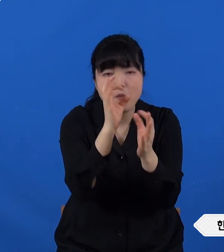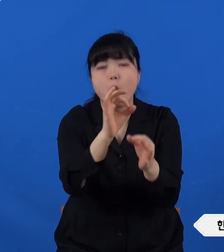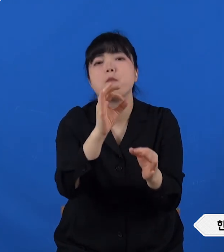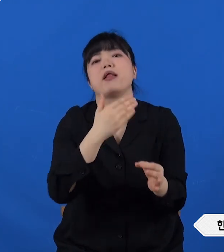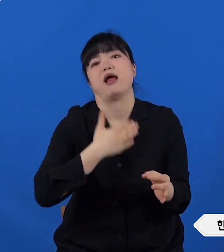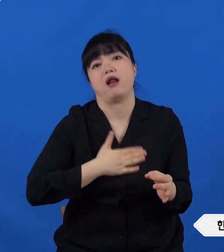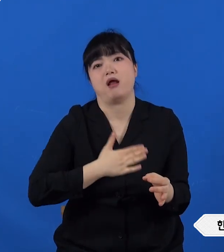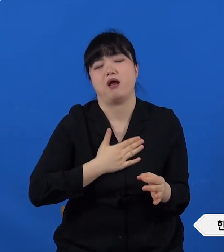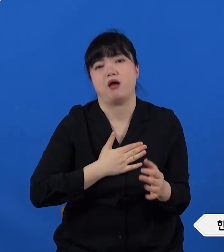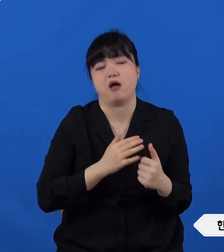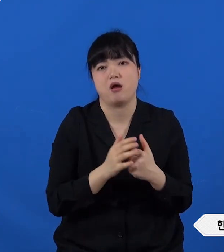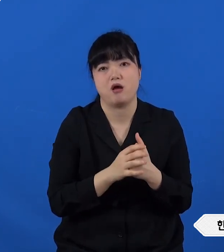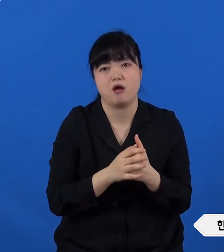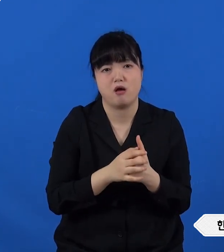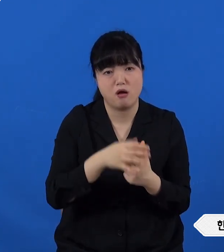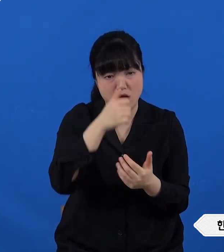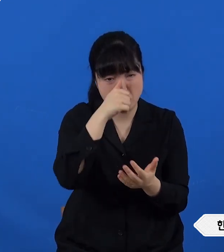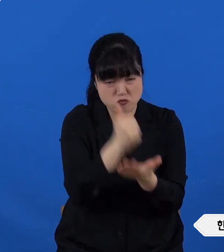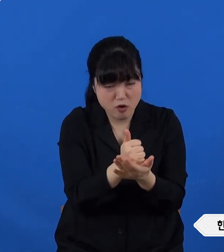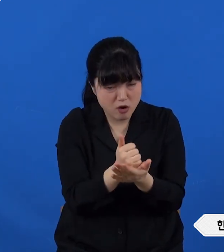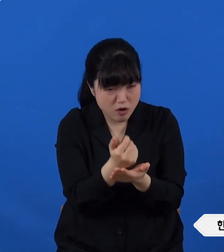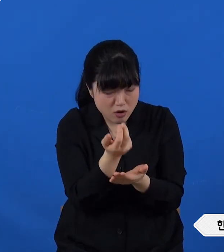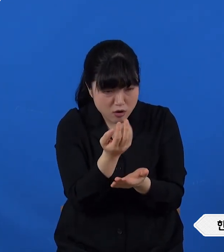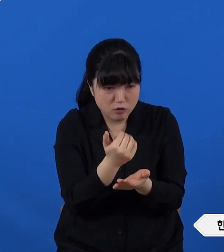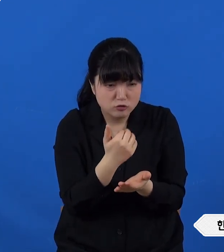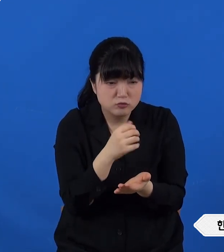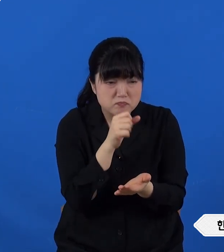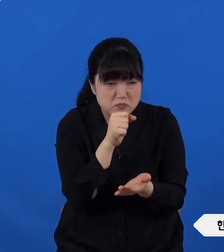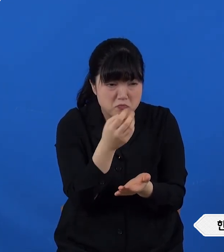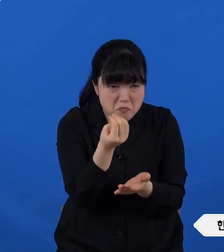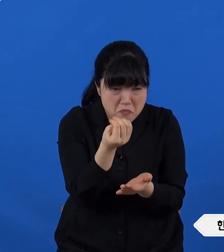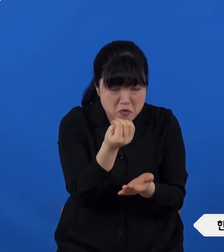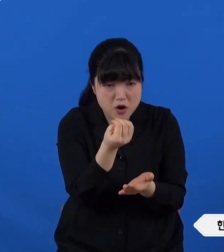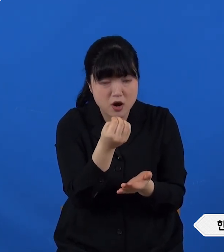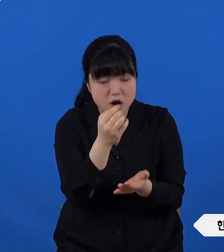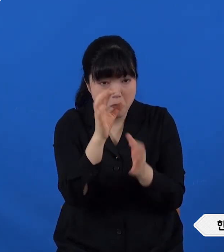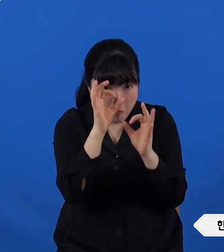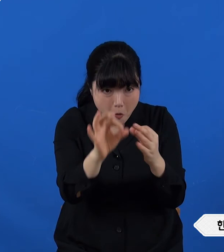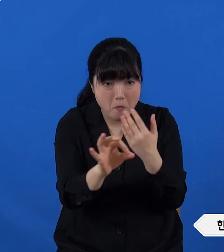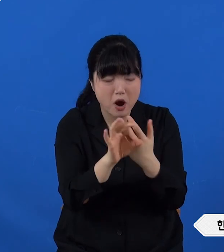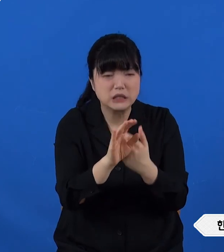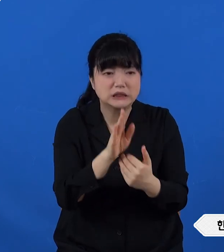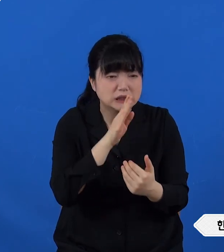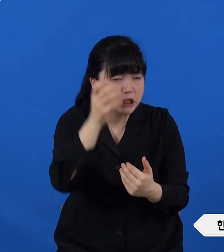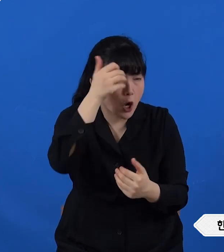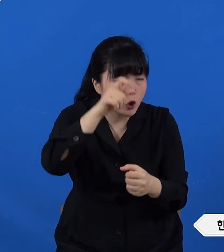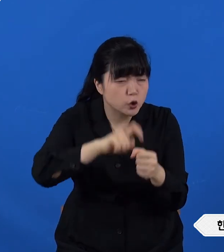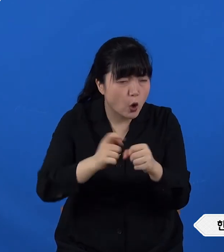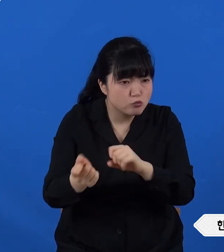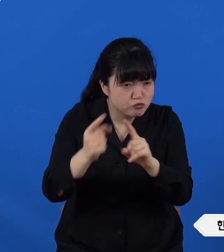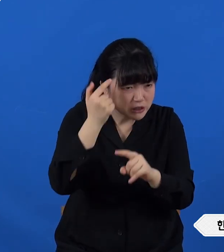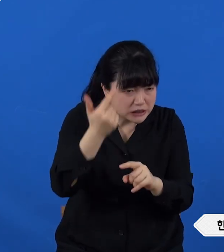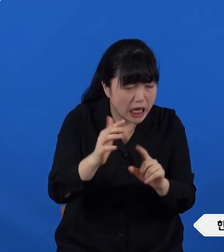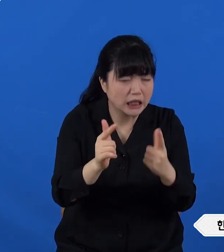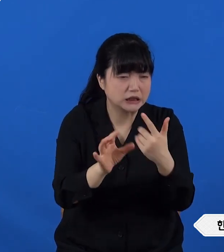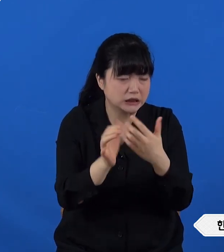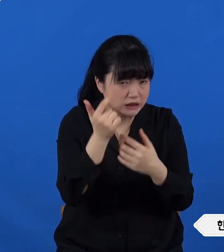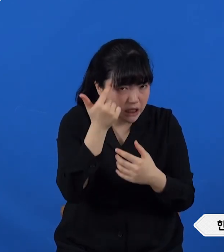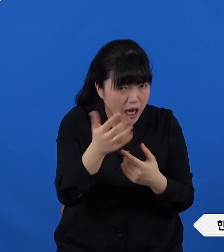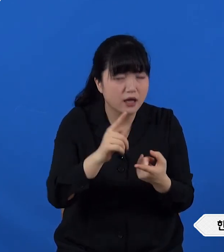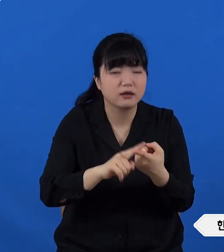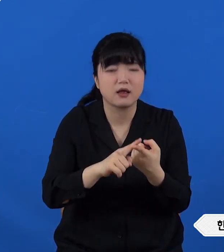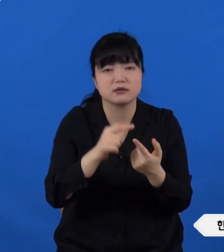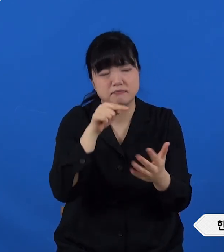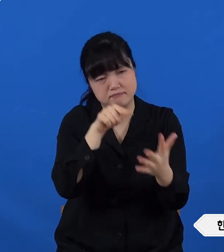범죄율이 얼마나 떨어지는지를 보면 그것이 진정한 영적인 부흥인지 아닌지를 알 수 있다, 그렇게